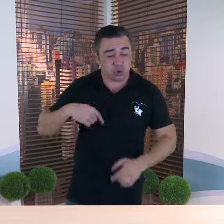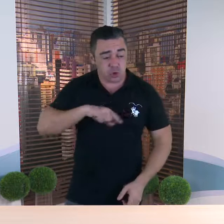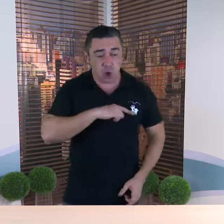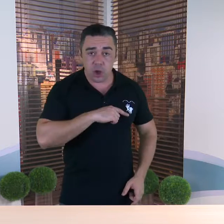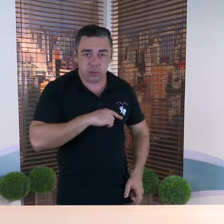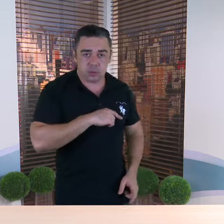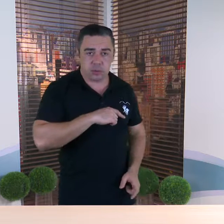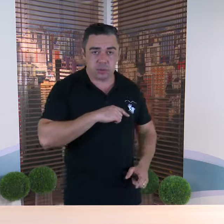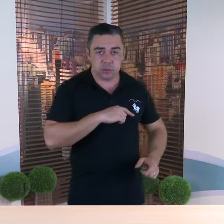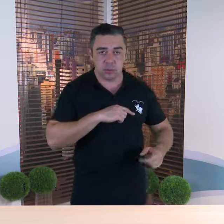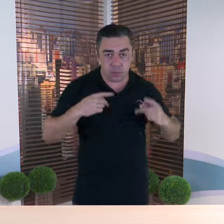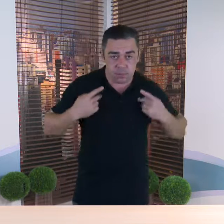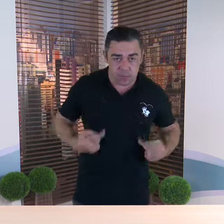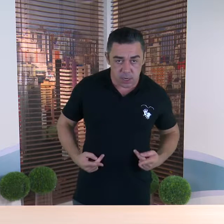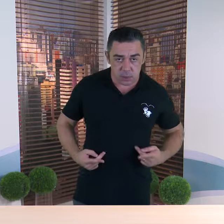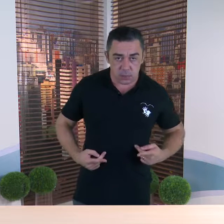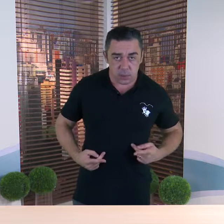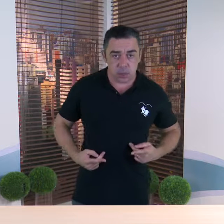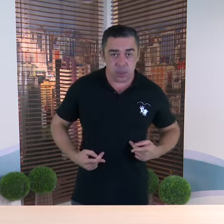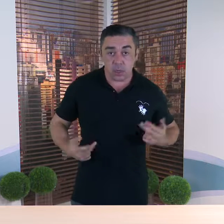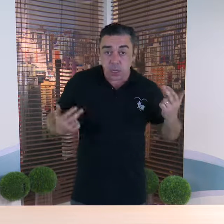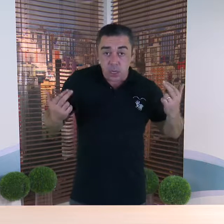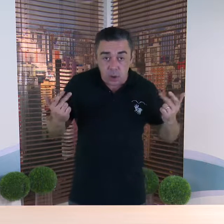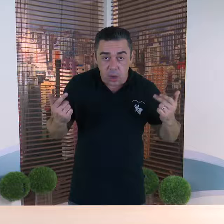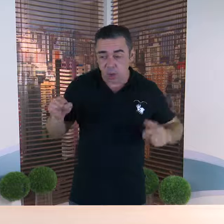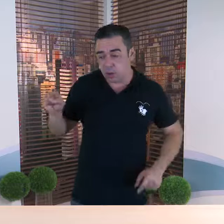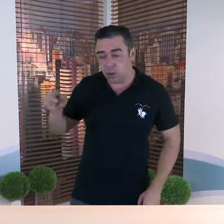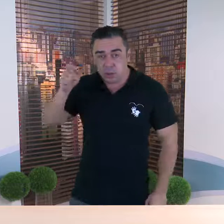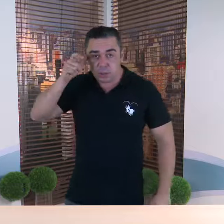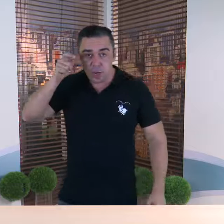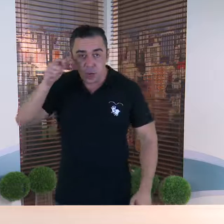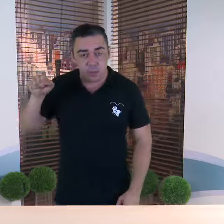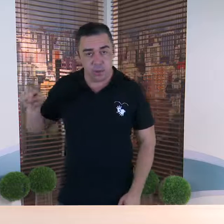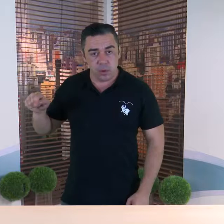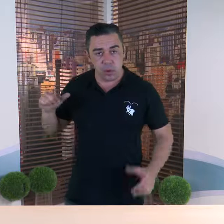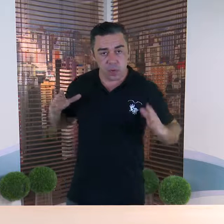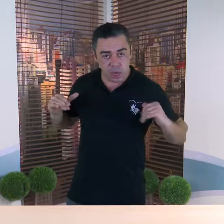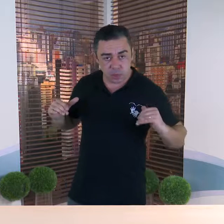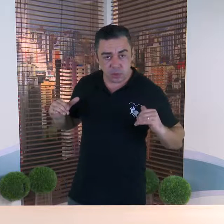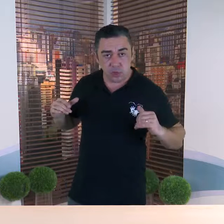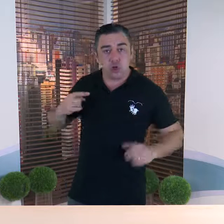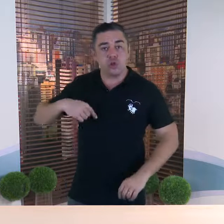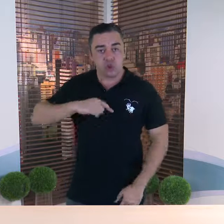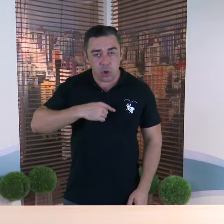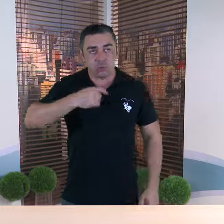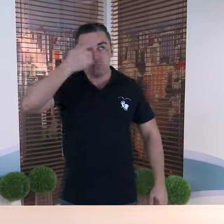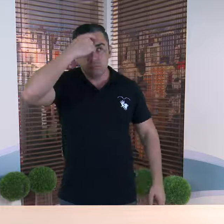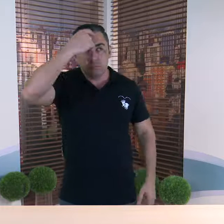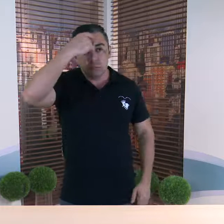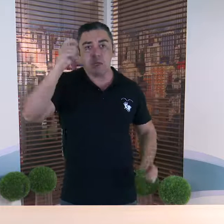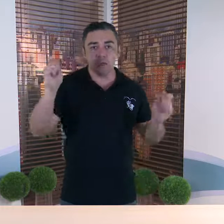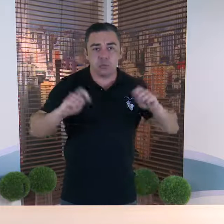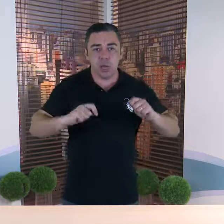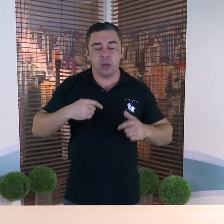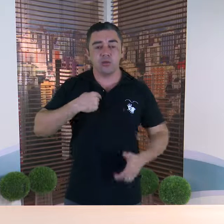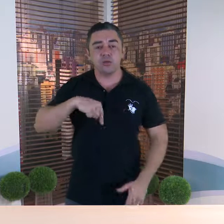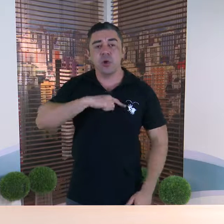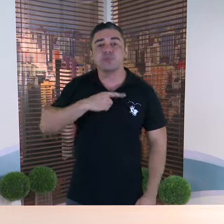homens, Satanás, que antes foram um anjo bom, também foi dotado com capacidade de escolha.